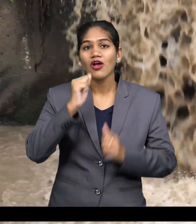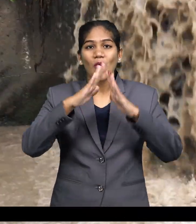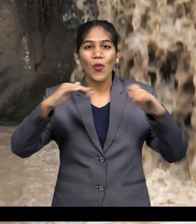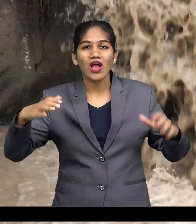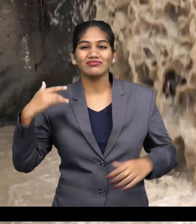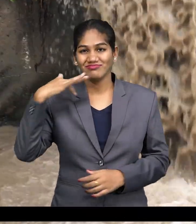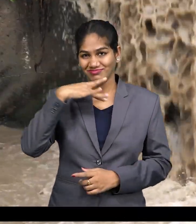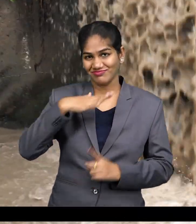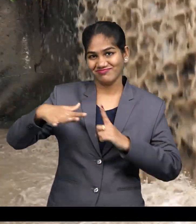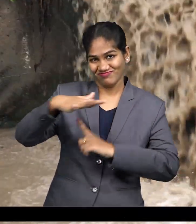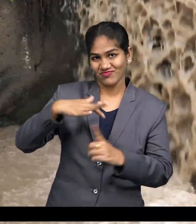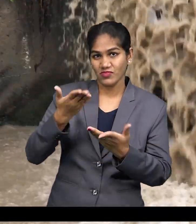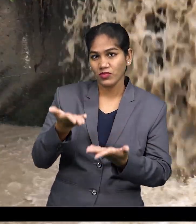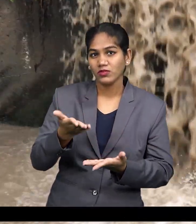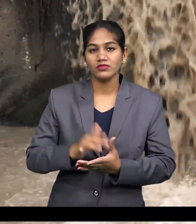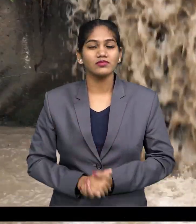जल प्रदूषण।